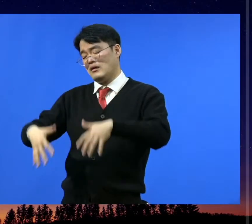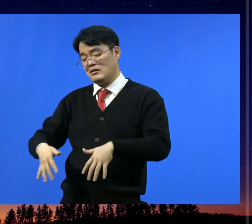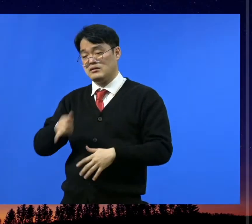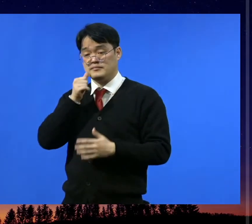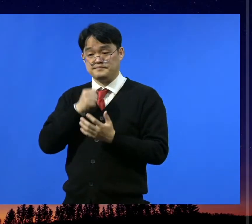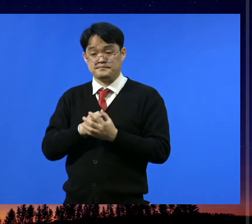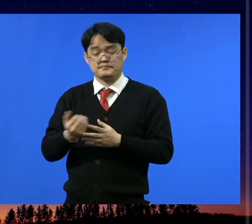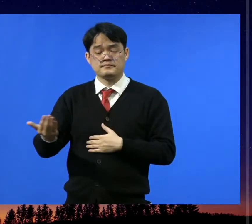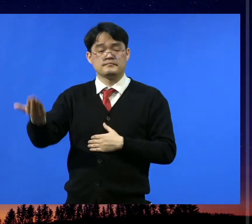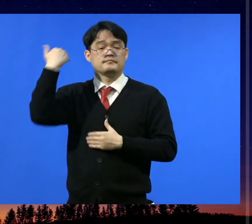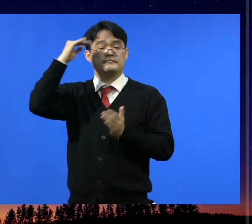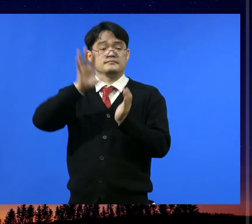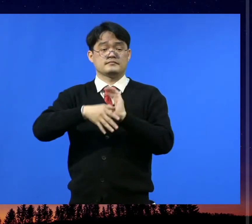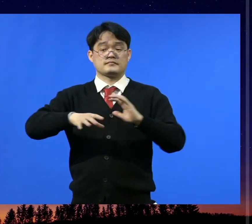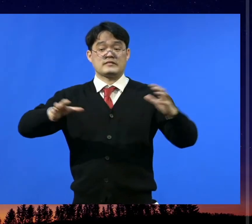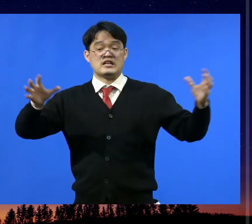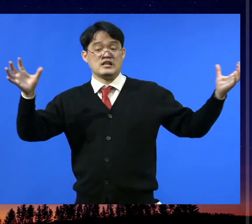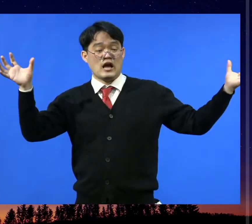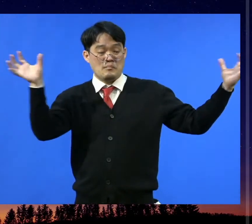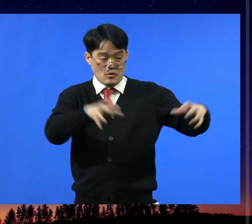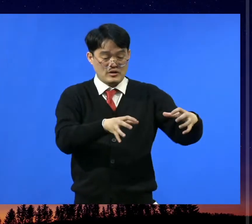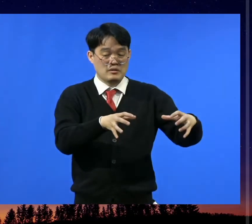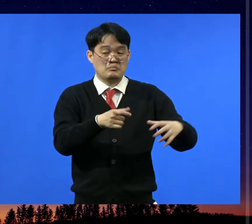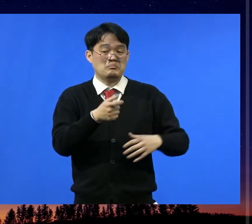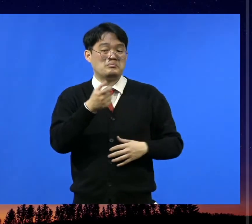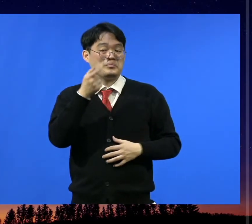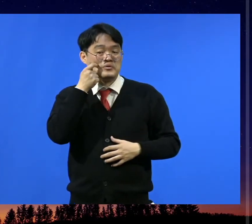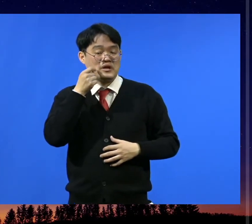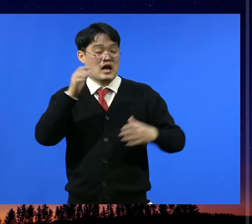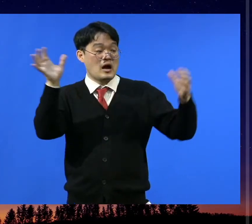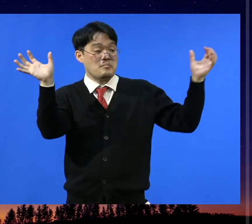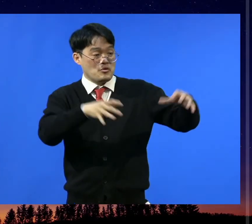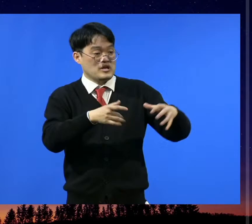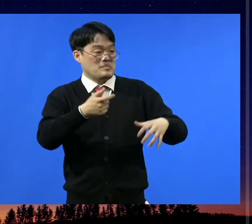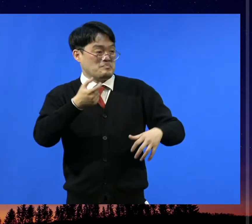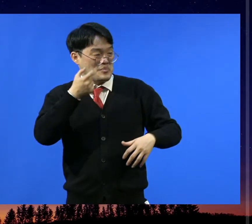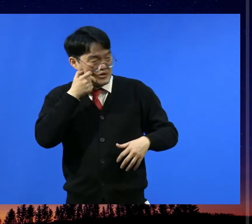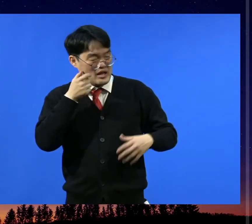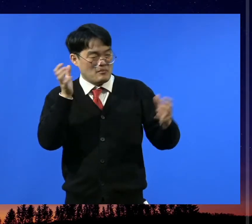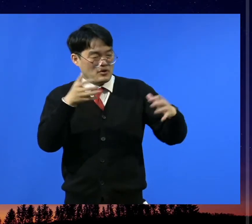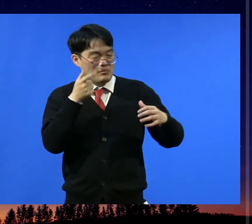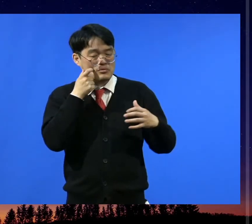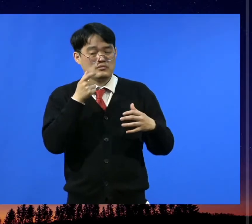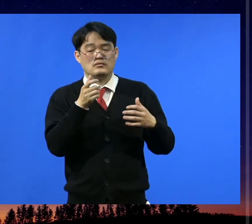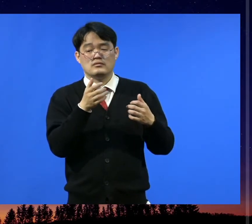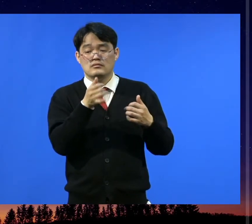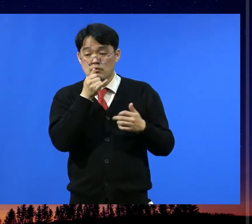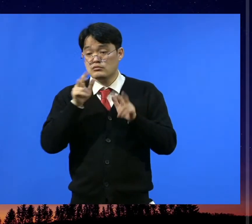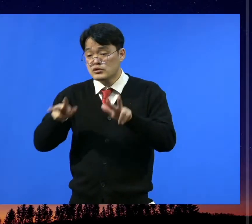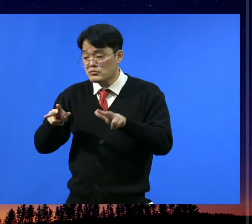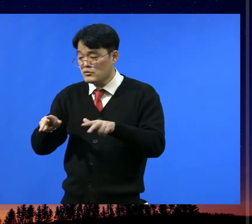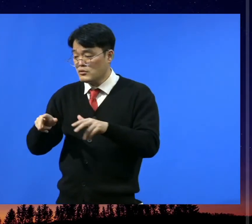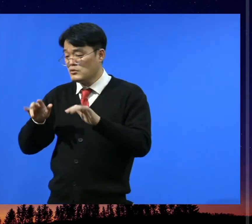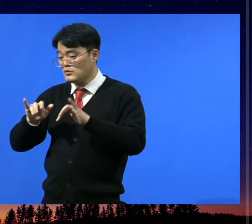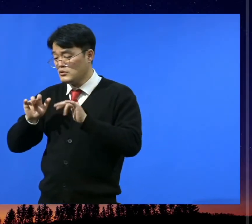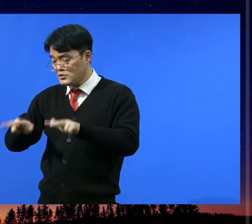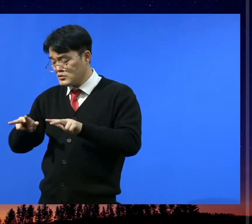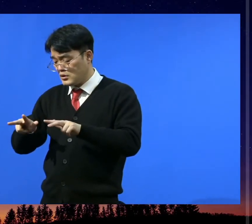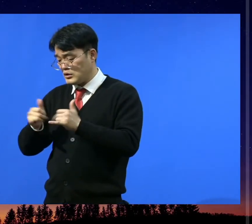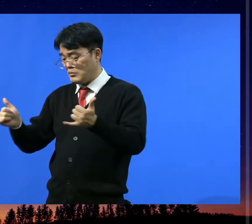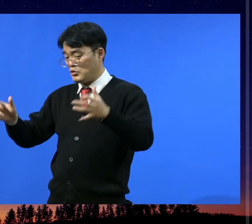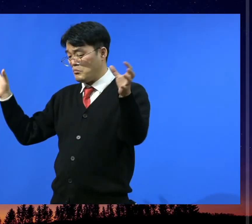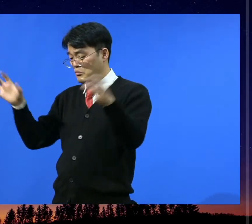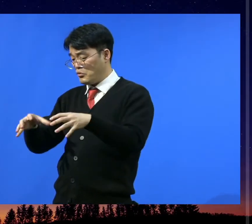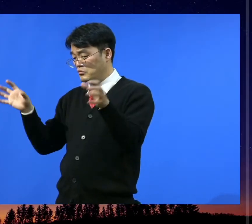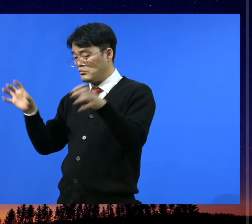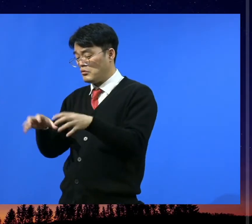옛날에는 뭐 모이지 못하게 해서 못 모였지만 이제는 뭐 이제 다 풀렸어요. 이제는 뭐 인원 모이는 거 제한 없어요. 앞에